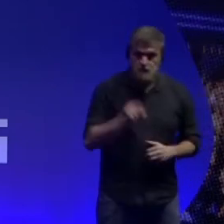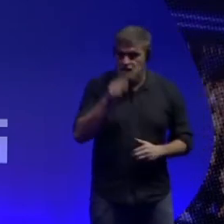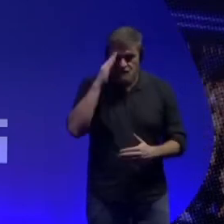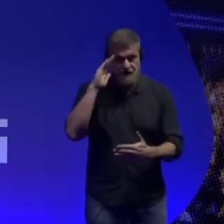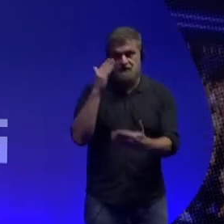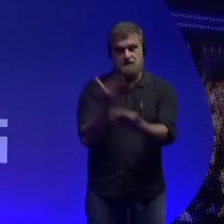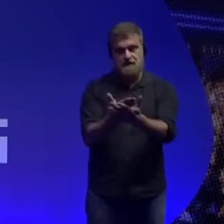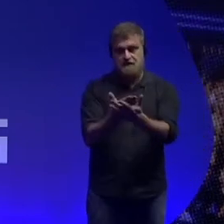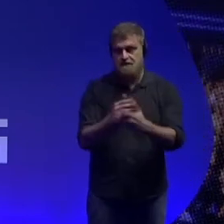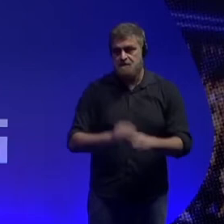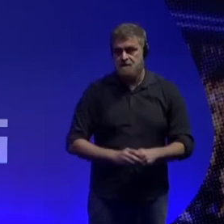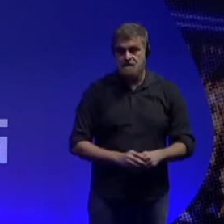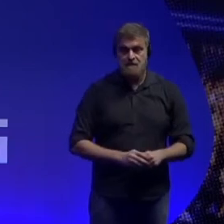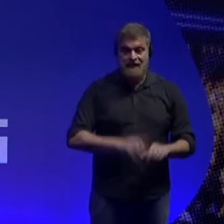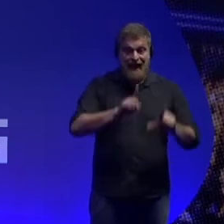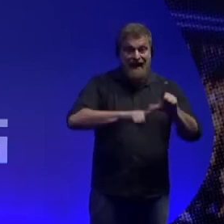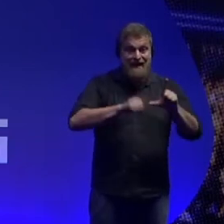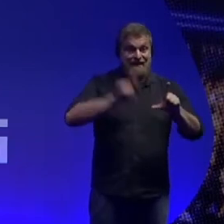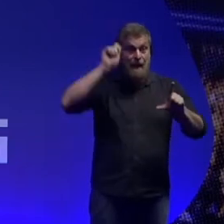acreditar. Em negrito.